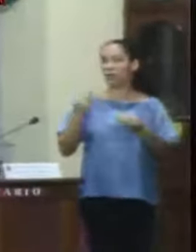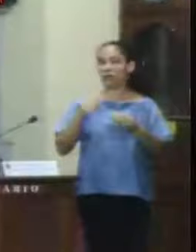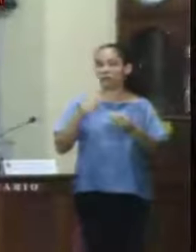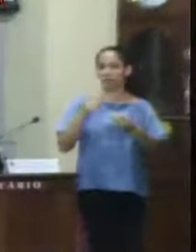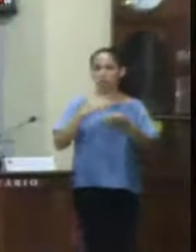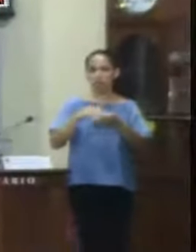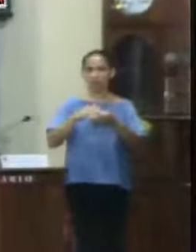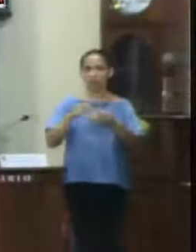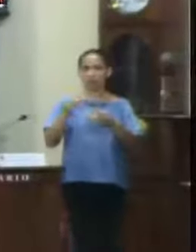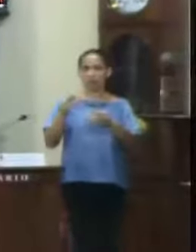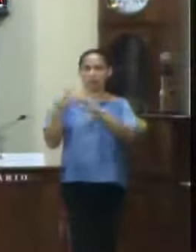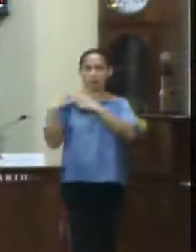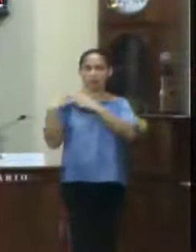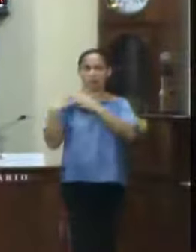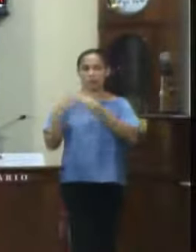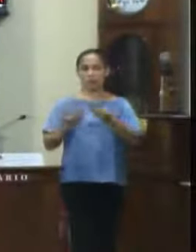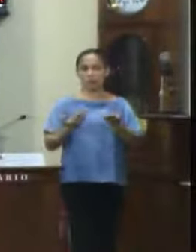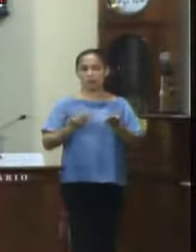órgãos competentes.